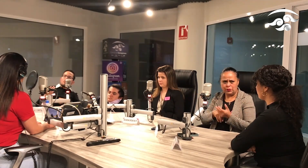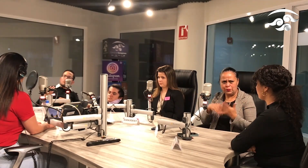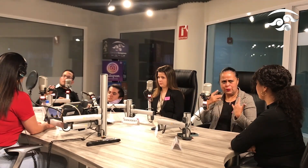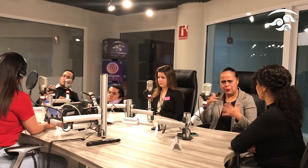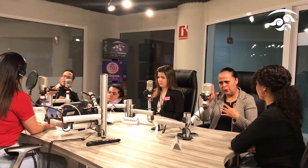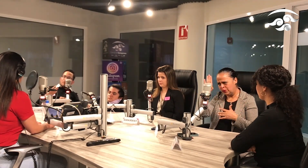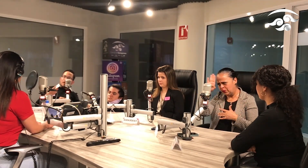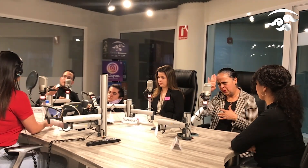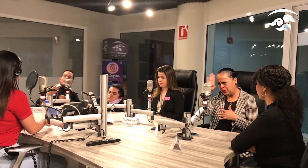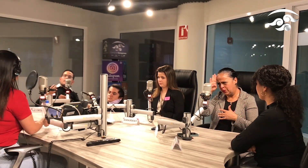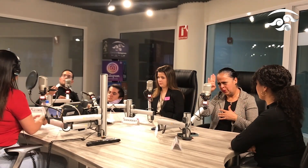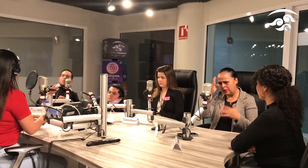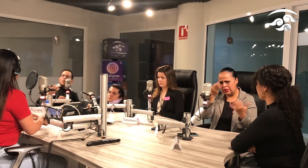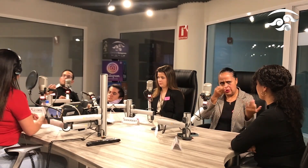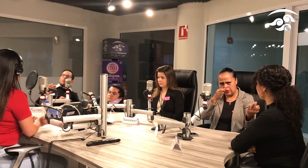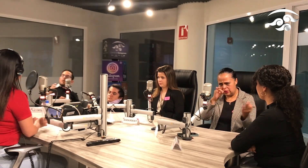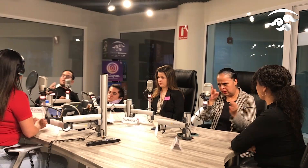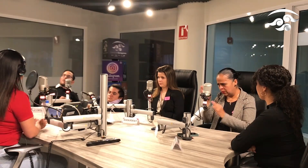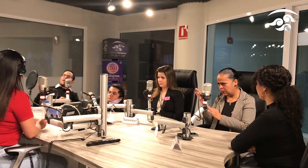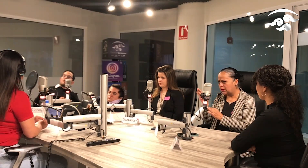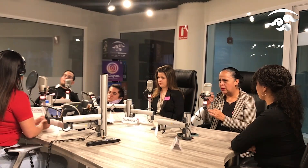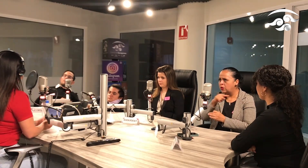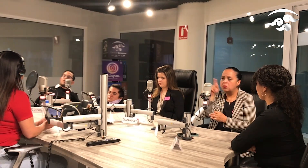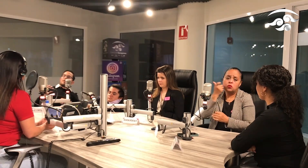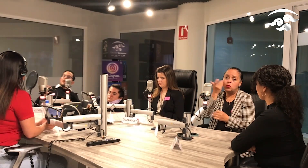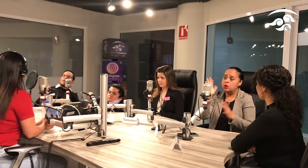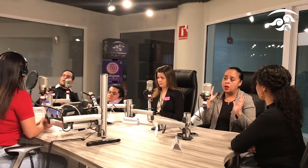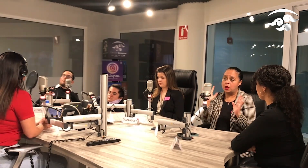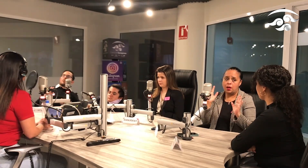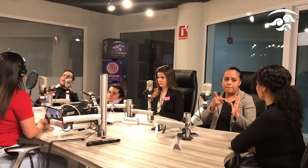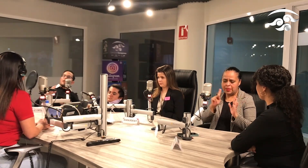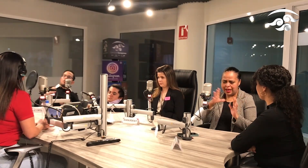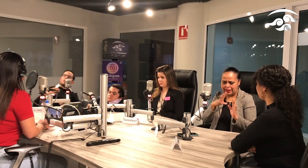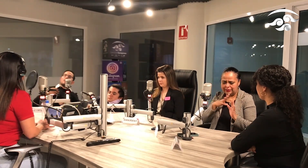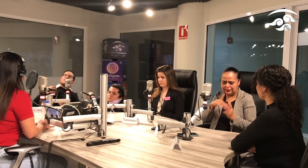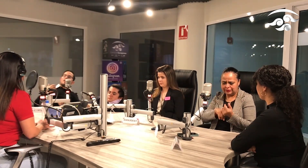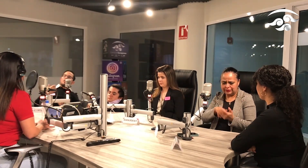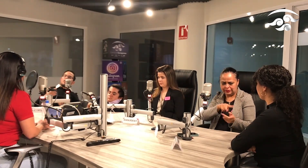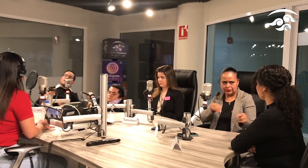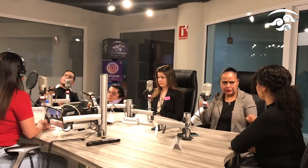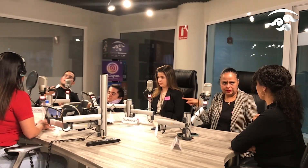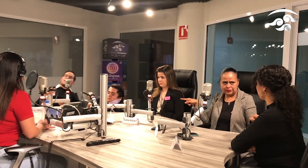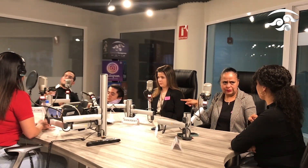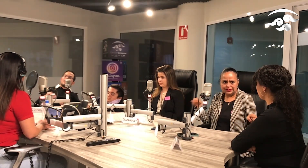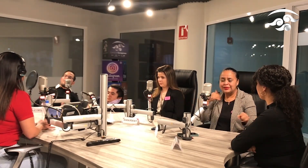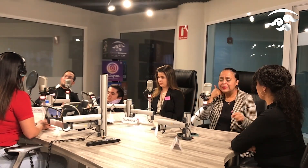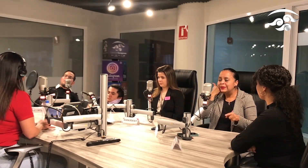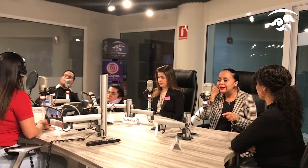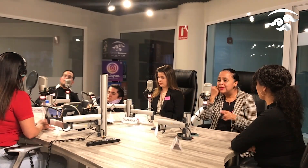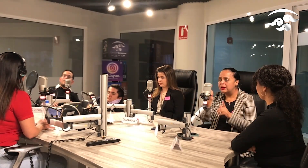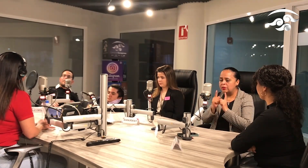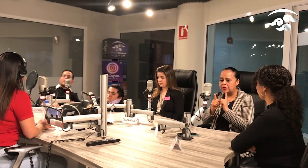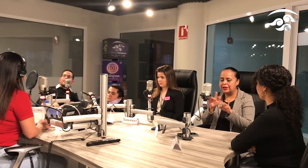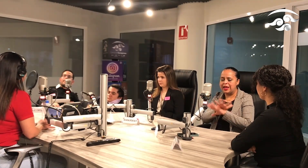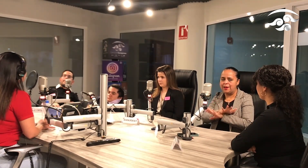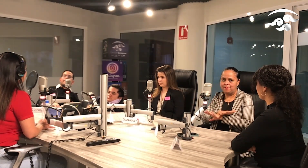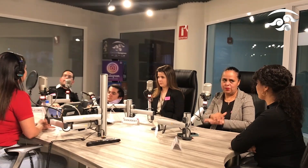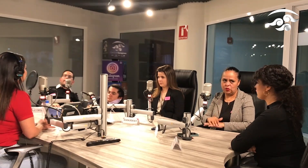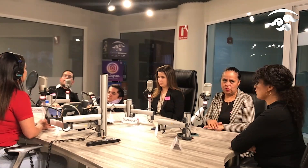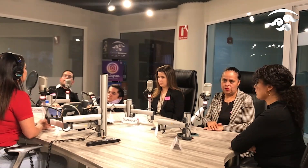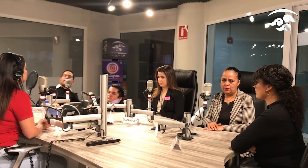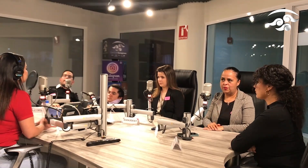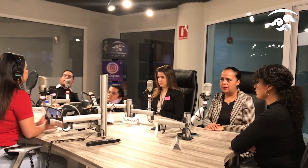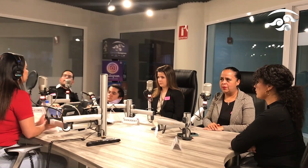que nos está volteando a ver por lo que tú quieras, pero que aquí estamos y que queremos incidir y ser agentes de cambio, ¿no?